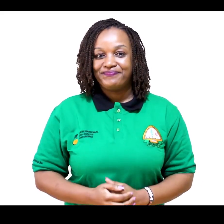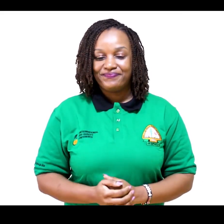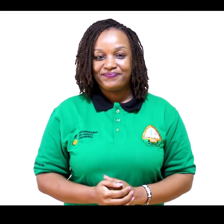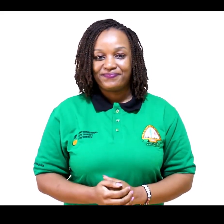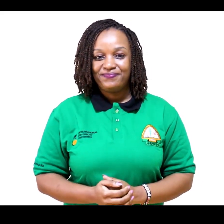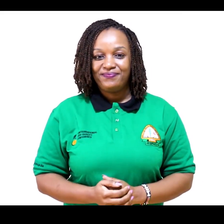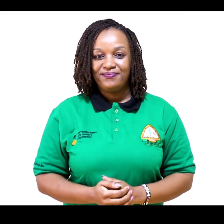2.